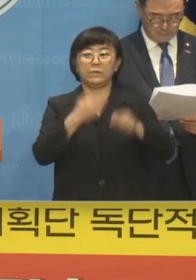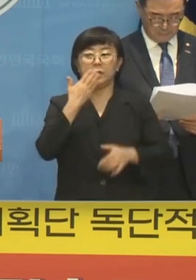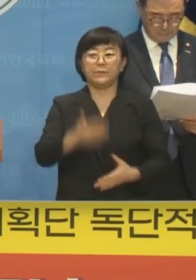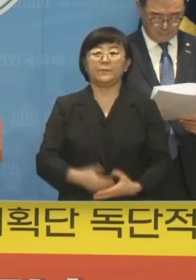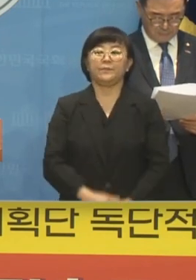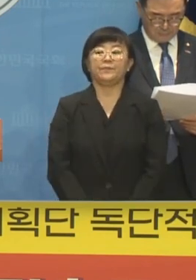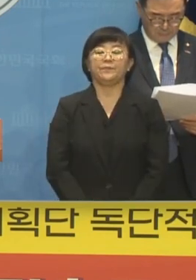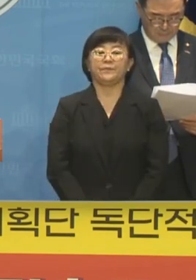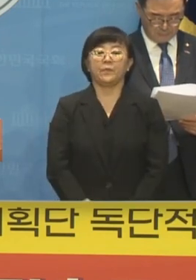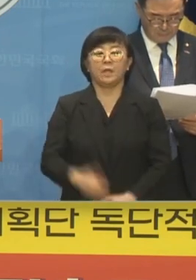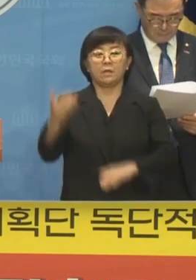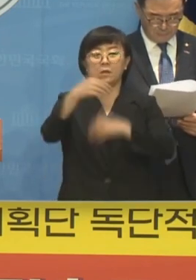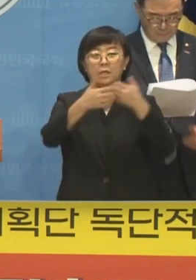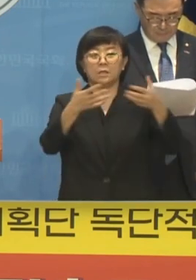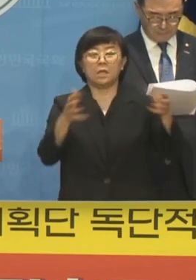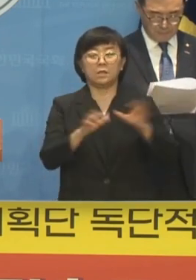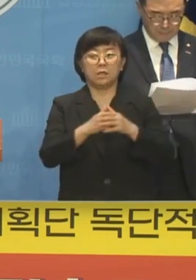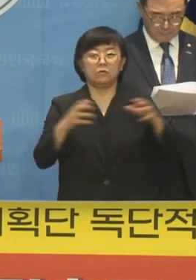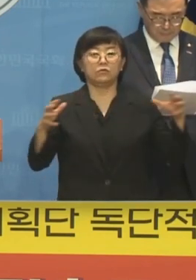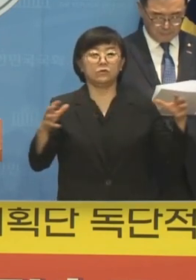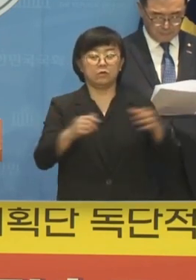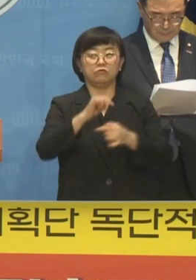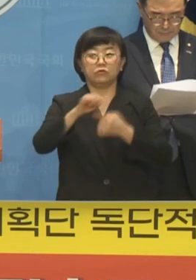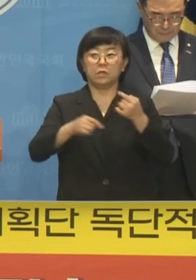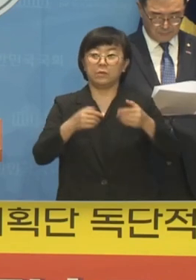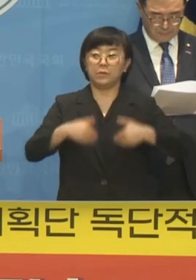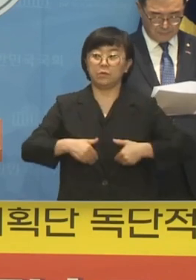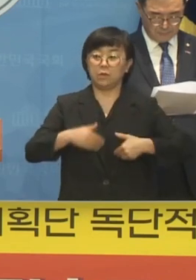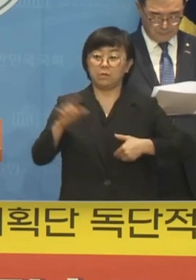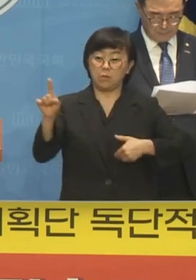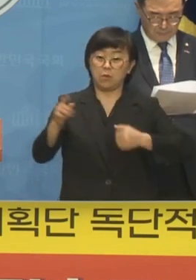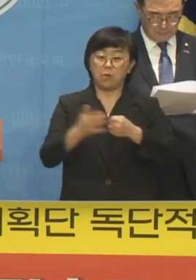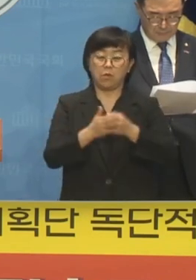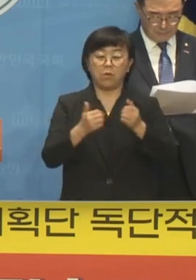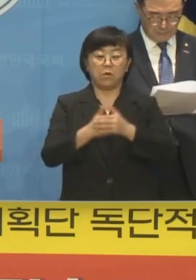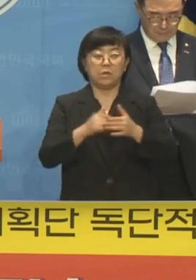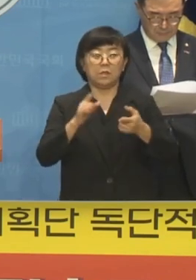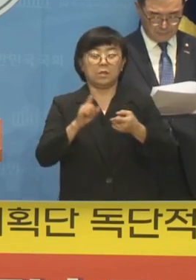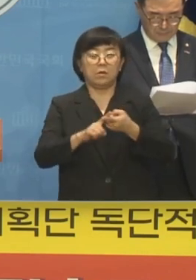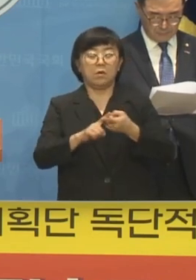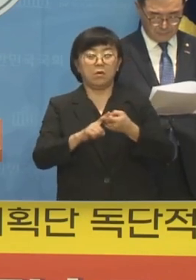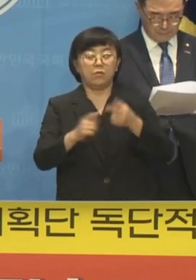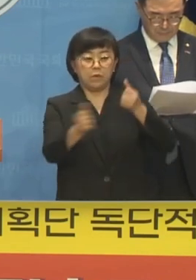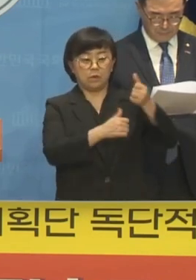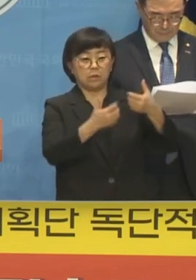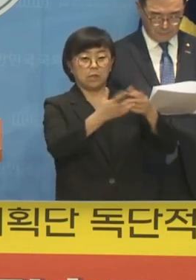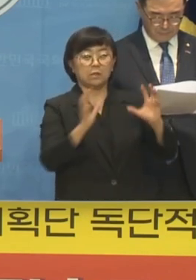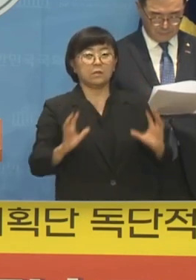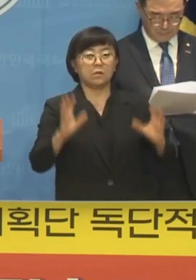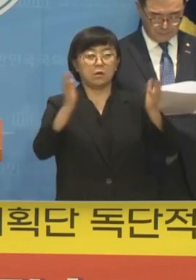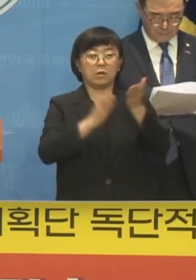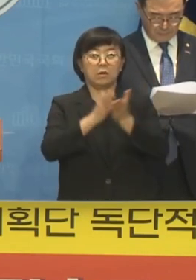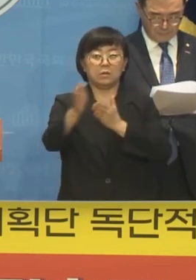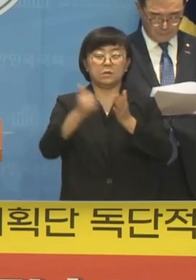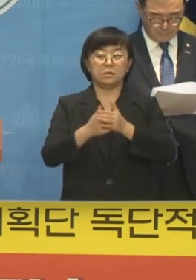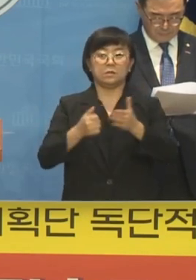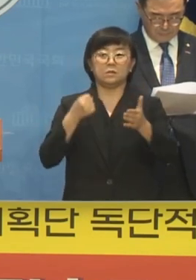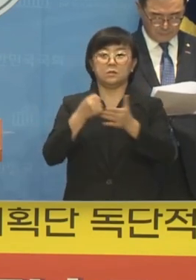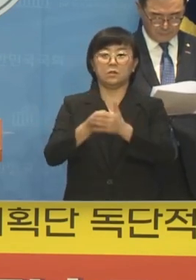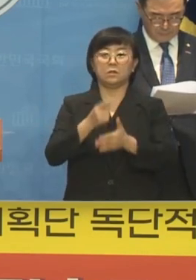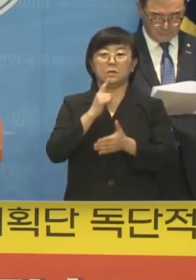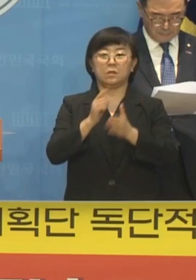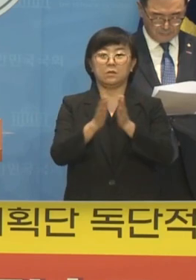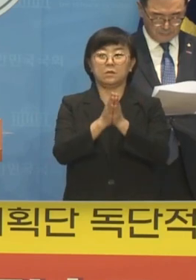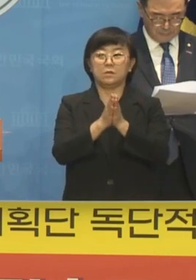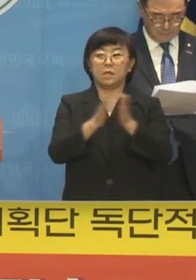것입니다. 기획단의 구성 및 운영에 필요한 사항은 위원회의 의결을 거쳐 위원장이 정한다고